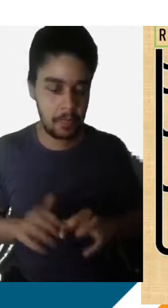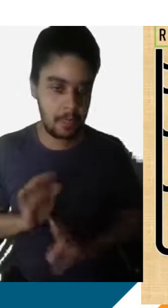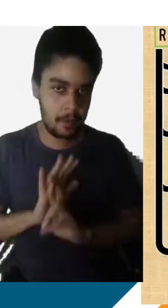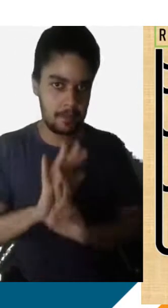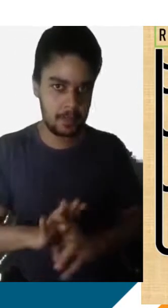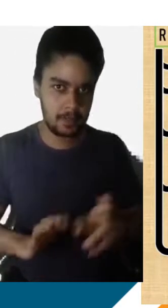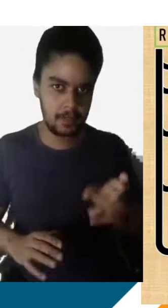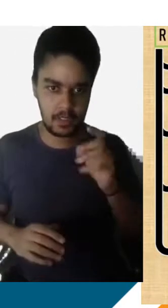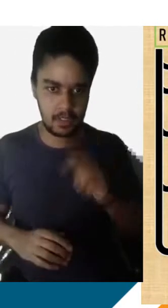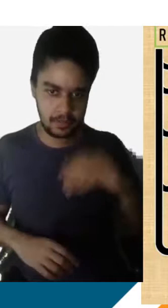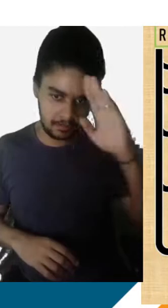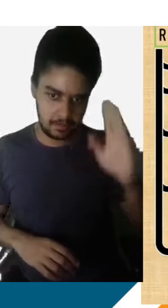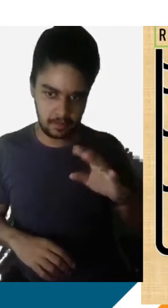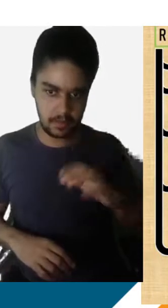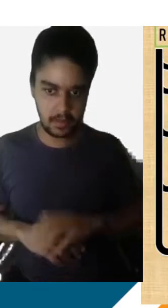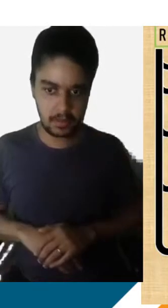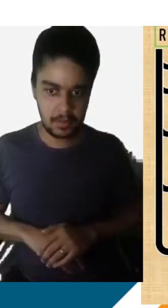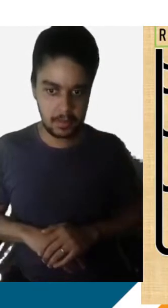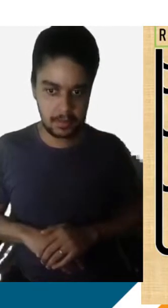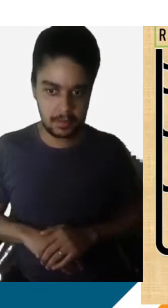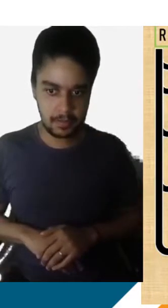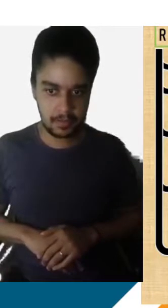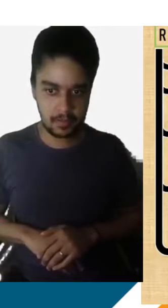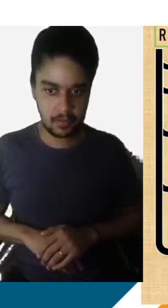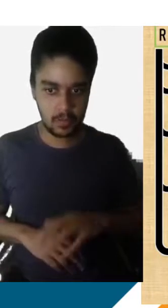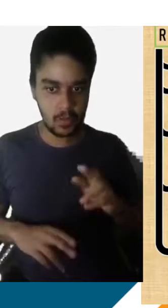é muito representativa, principalmente pela